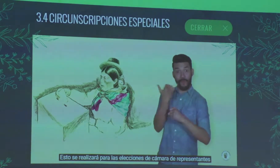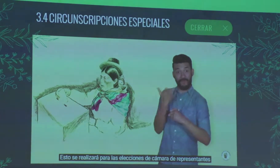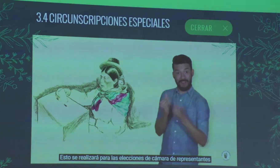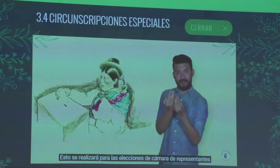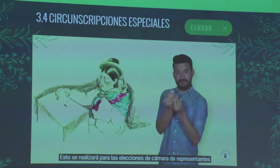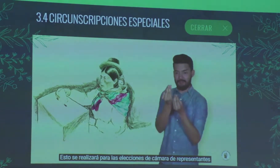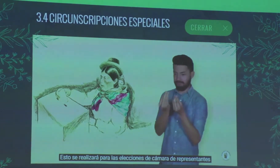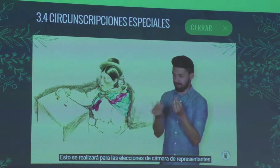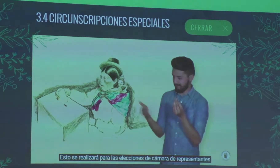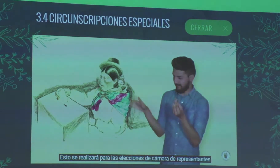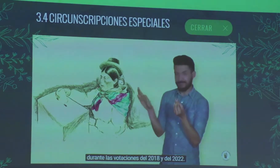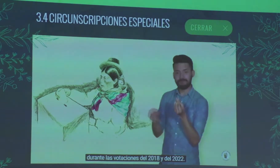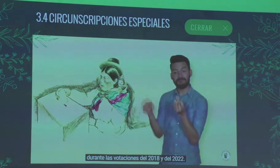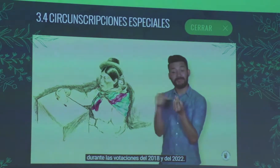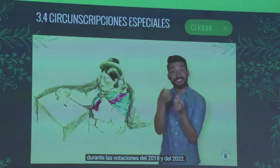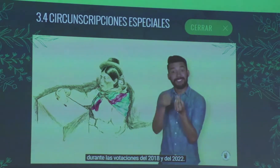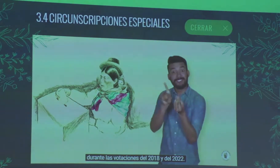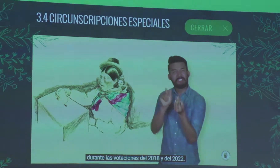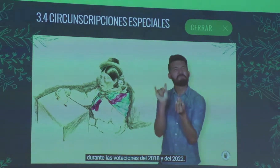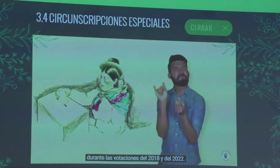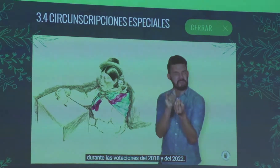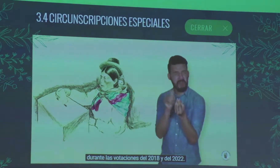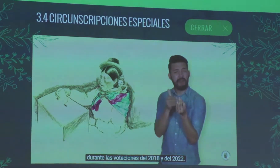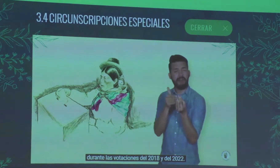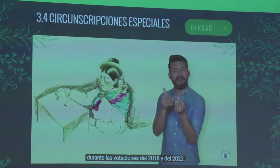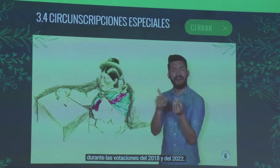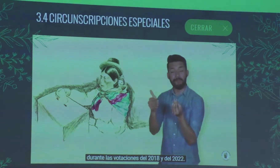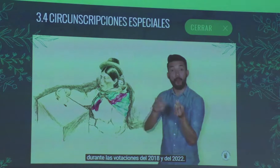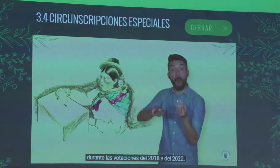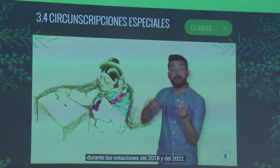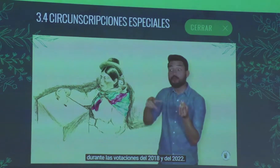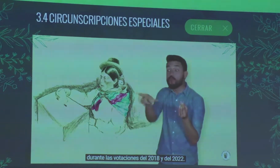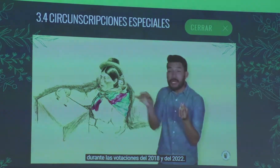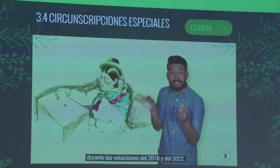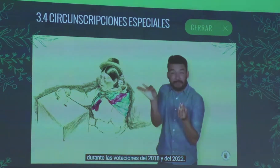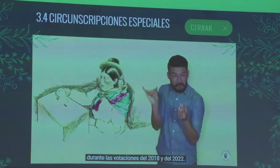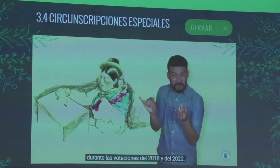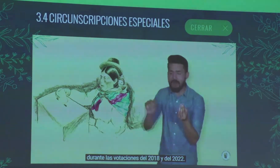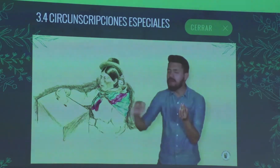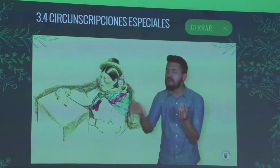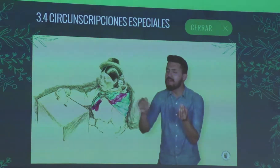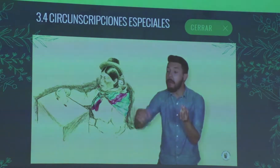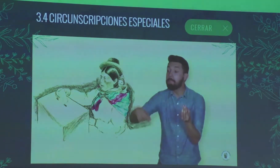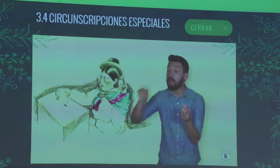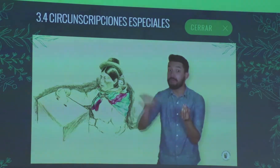de Cámara de Representantes durante las votaciones del 2018 y del 2022.